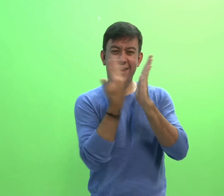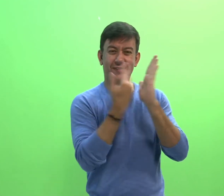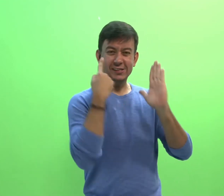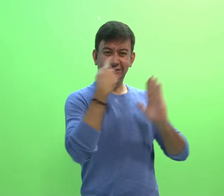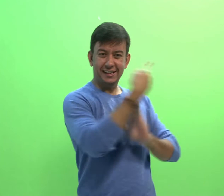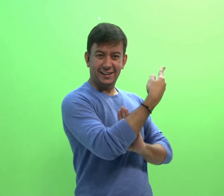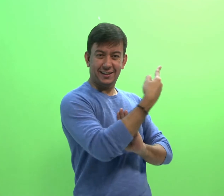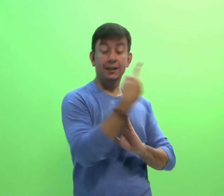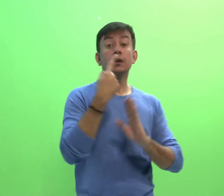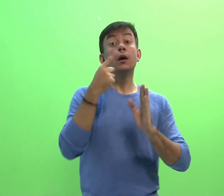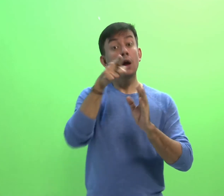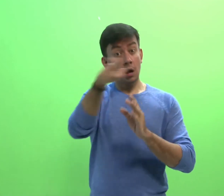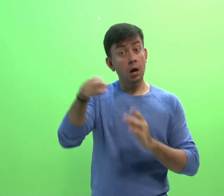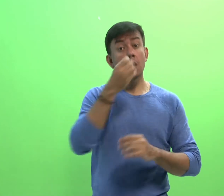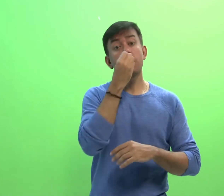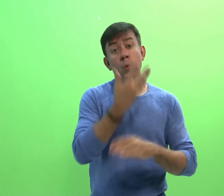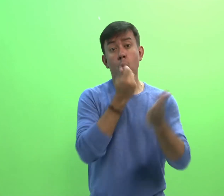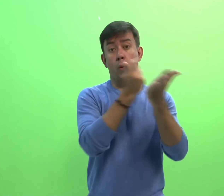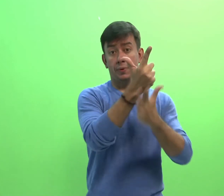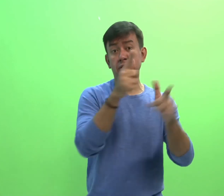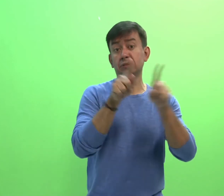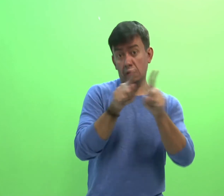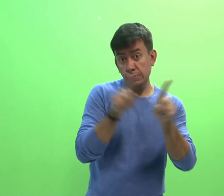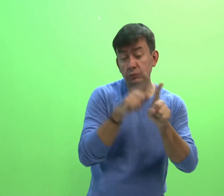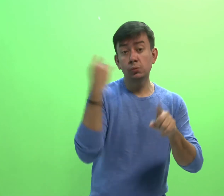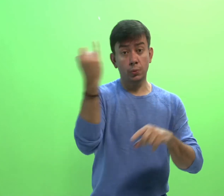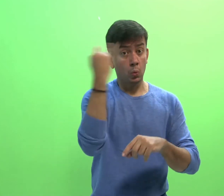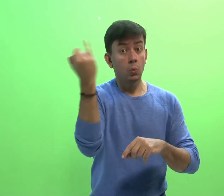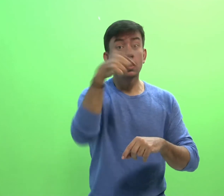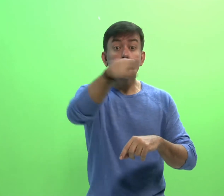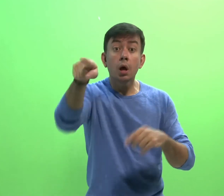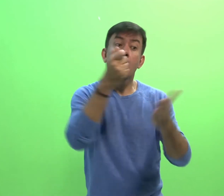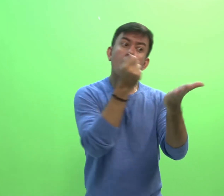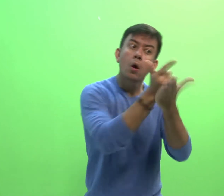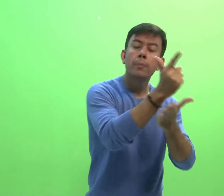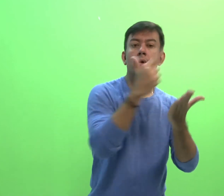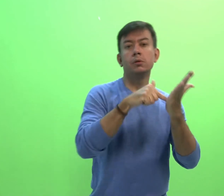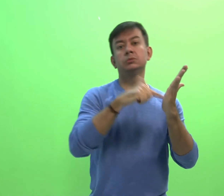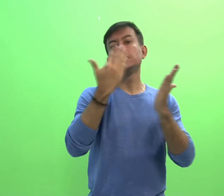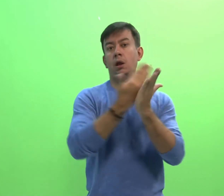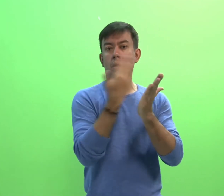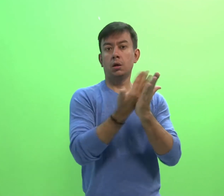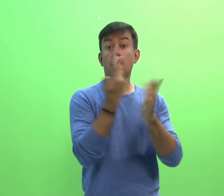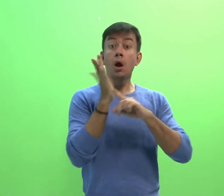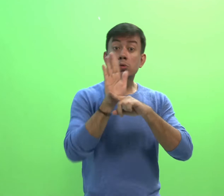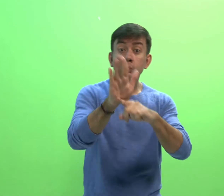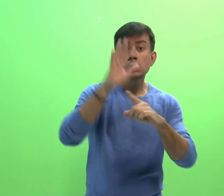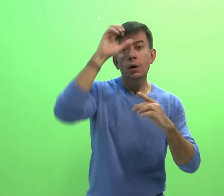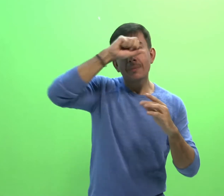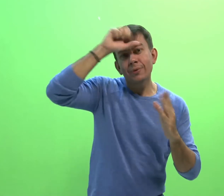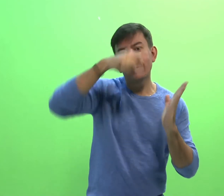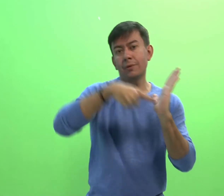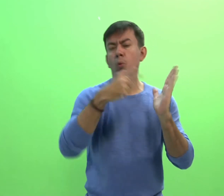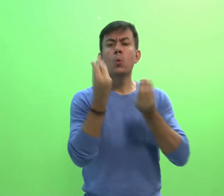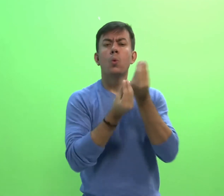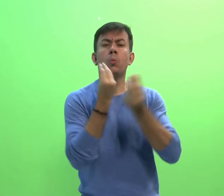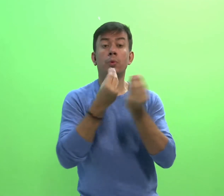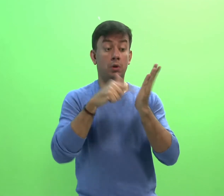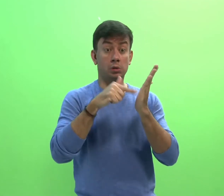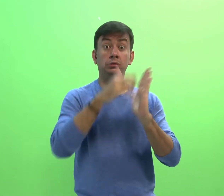na capa tem um L? Então é interessante que vocês comprem este livro, pesquisem este livro, que vai auxiliar